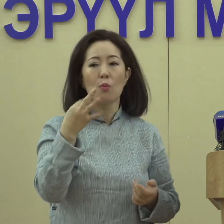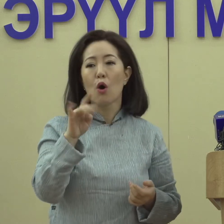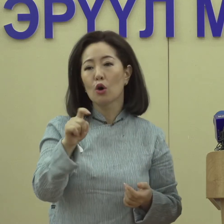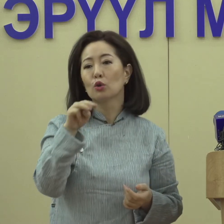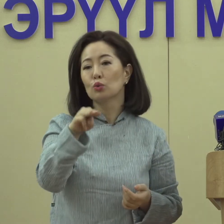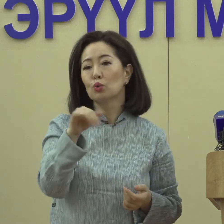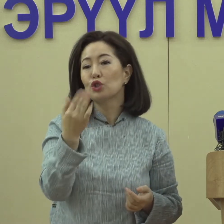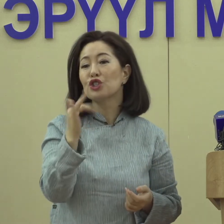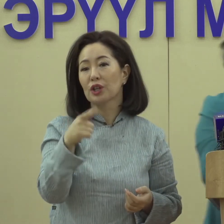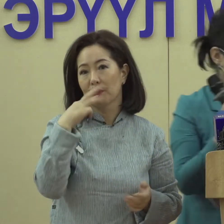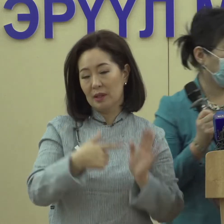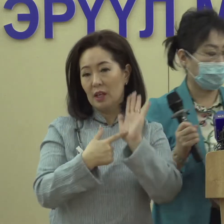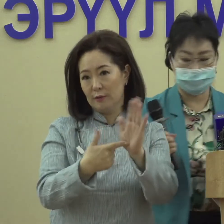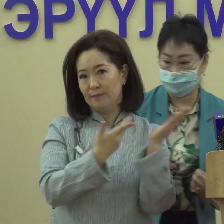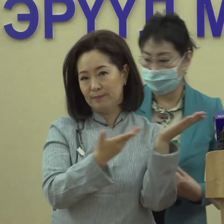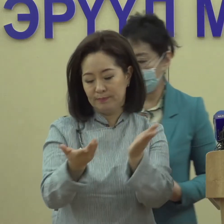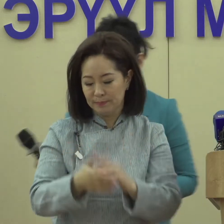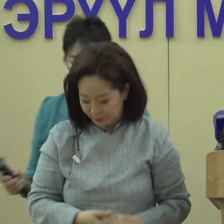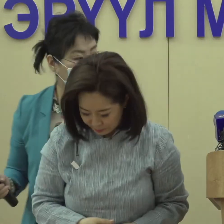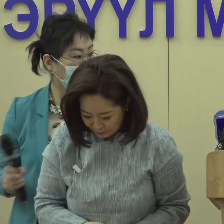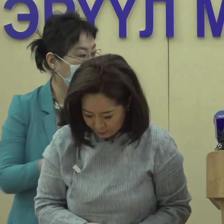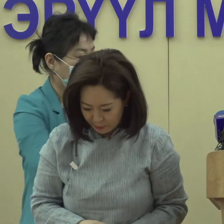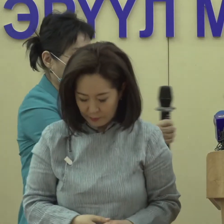та бүхэнд мэдээлэл хийнэ.